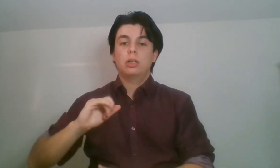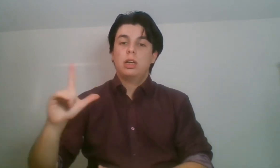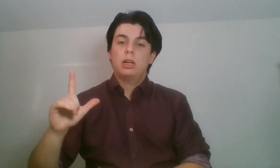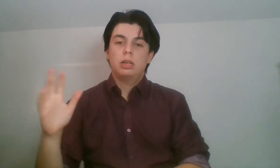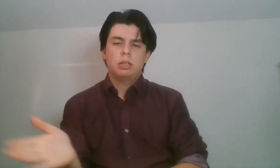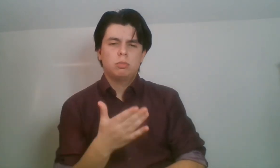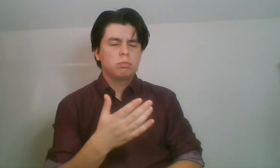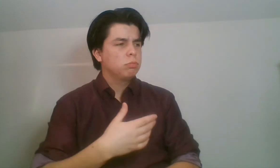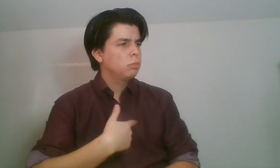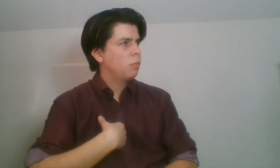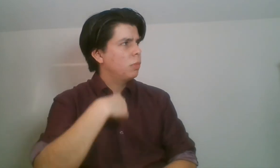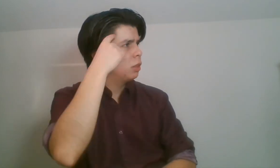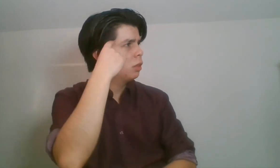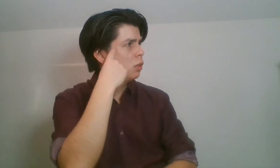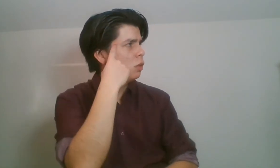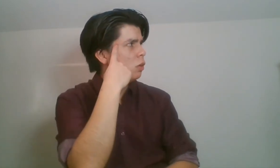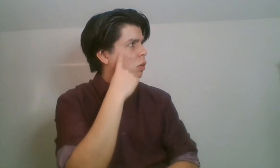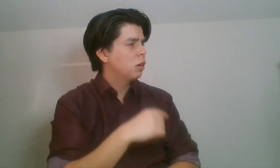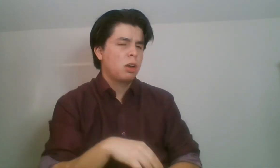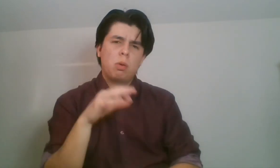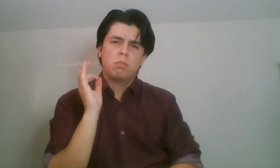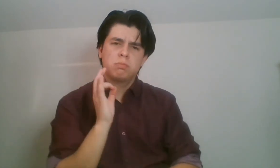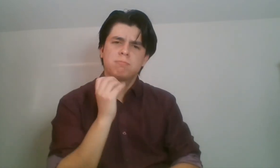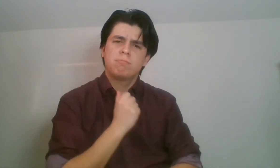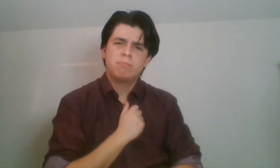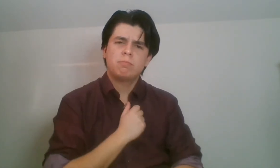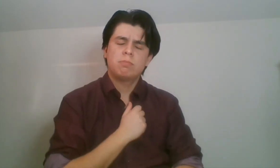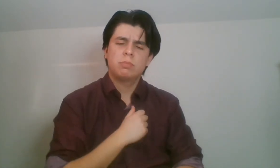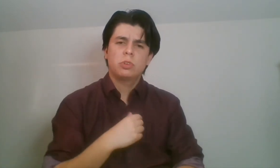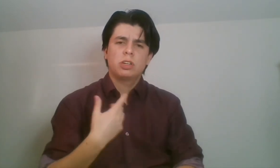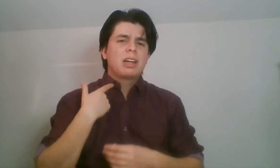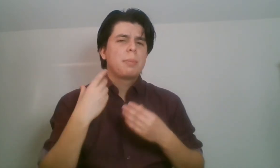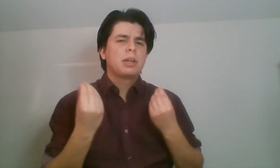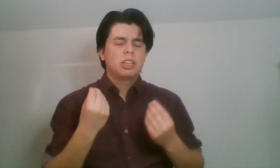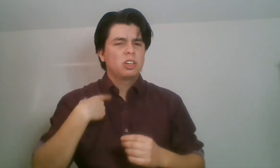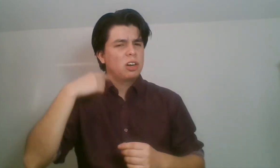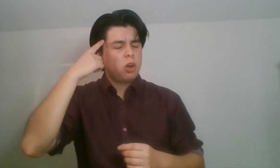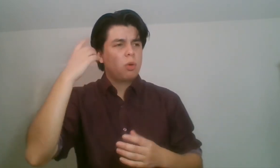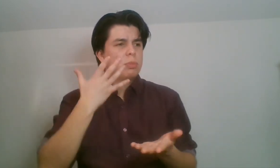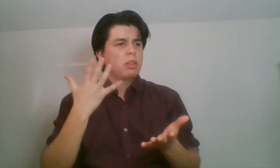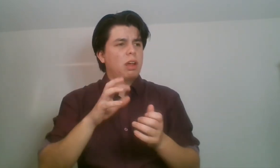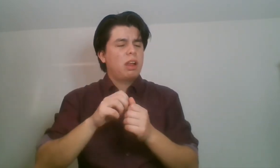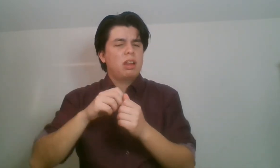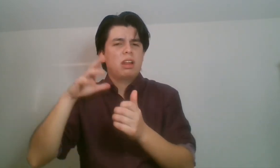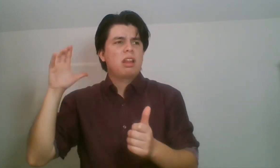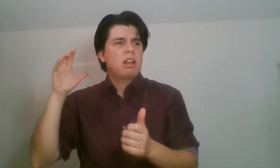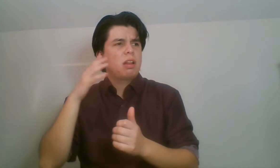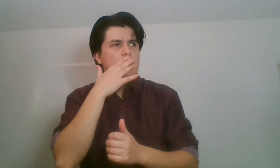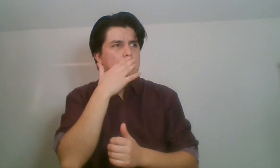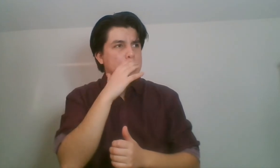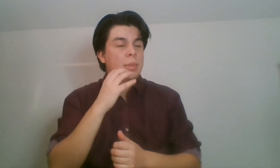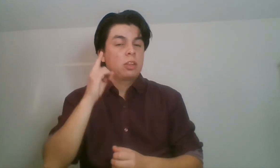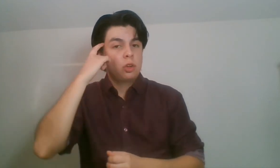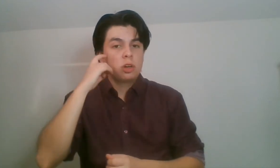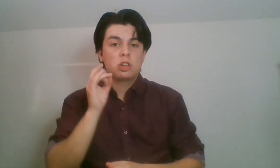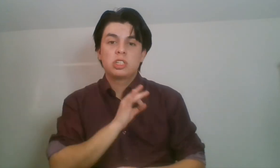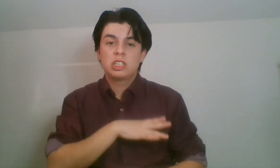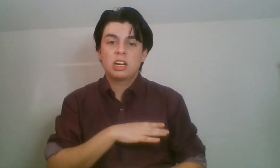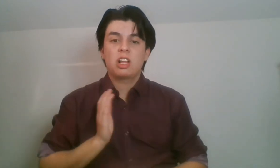con el nombre de la Plaza Mulato Gil y todo el revuelo que tuvo? Bueno, yo lo encuentro notable. Yo encuentro que ¿sabes qué